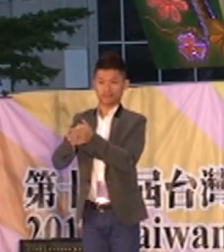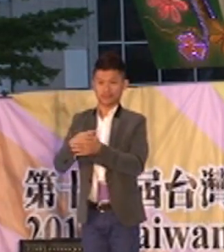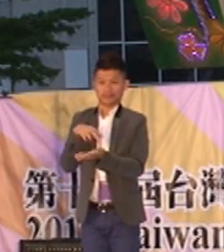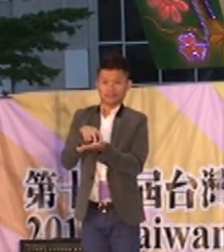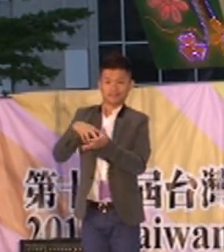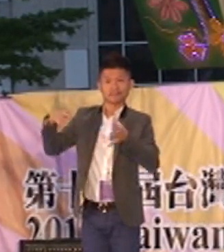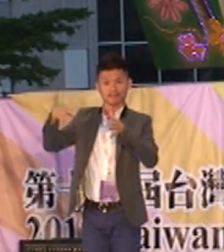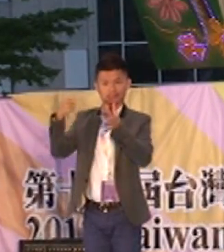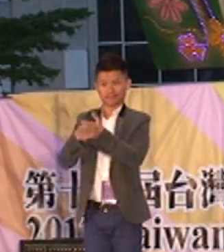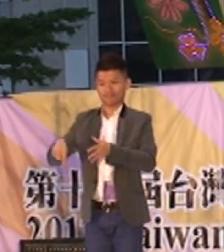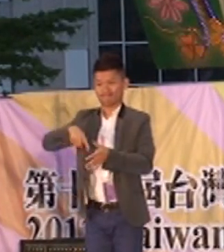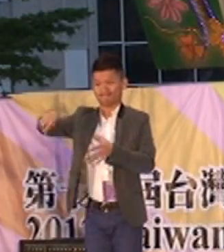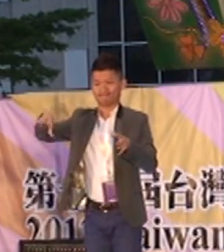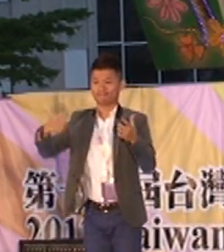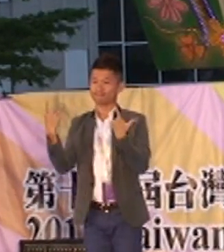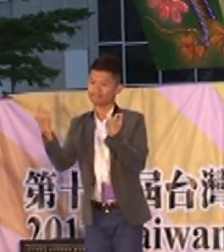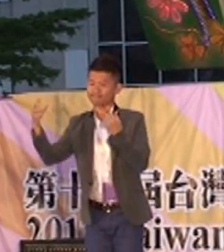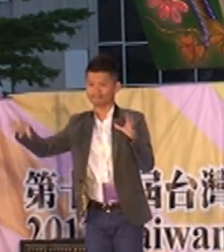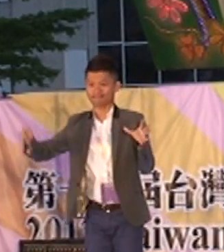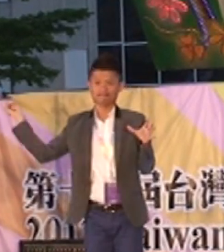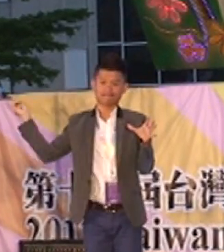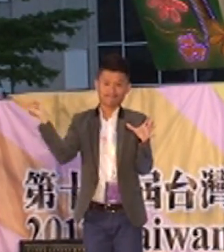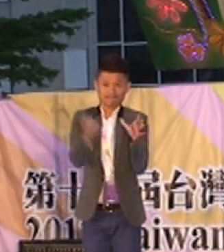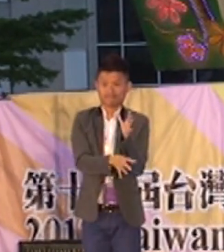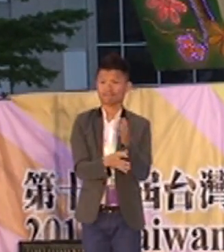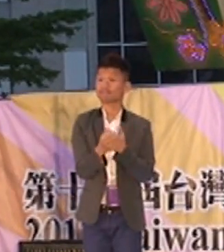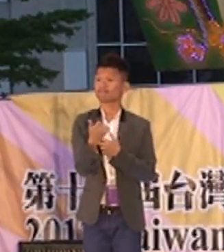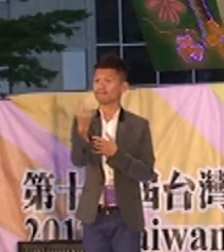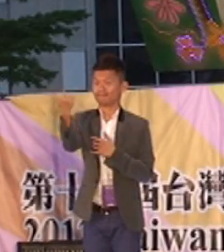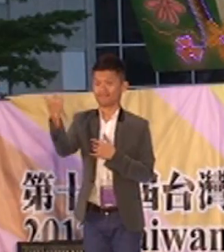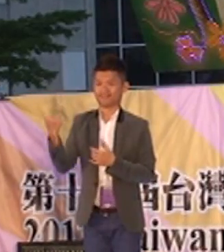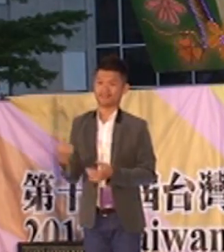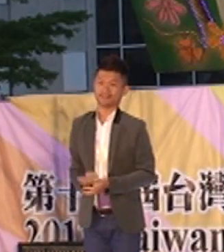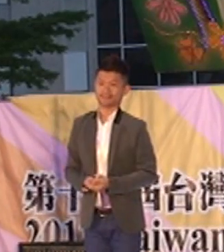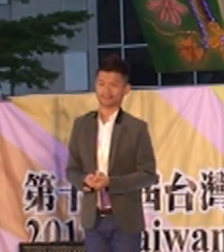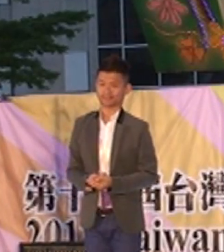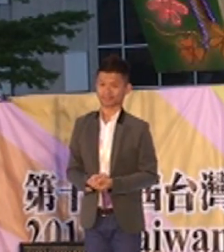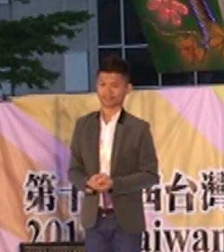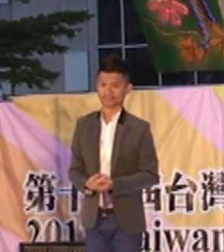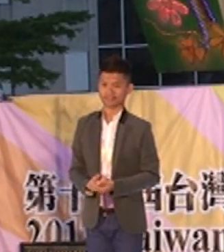者丢进垃圾桶，好不好？ 好。